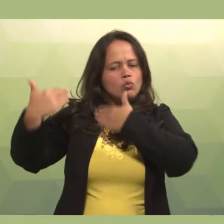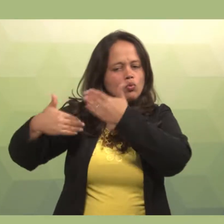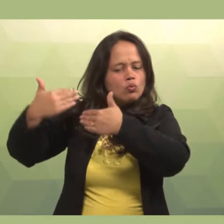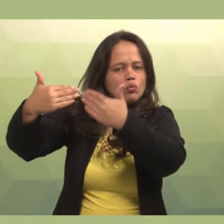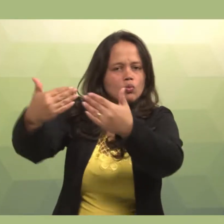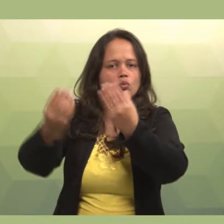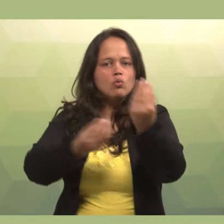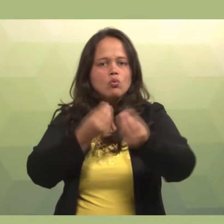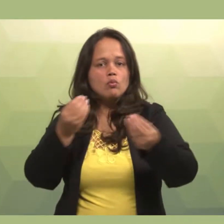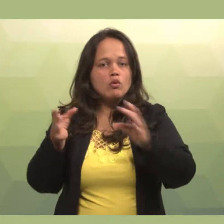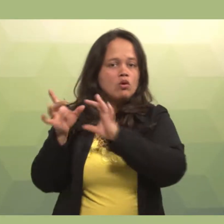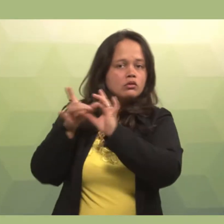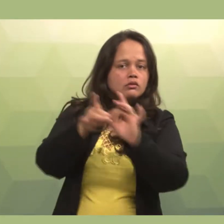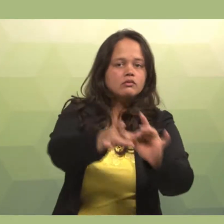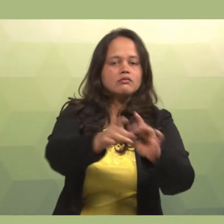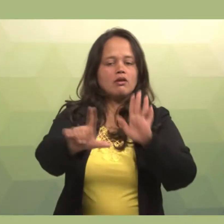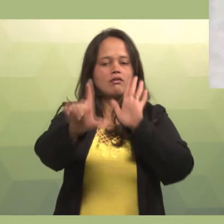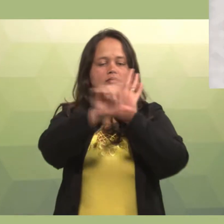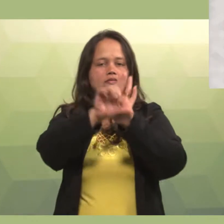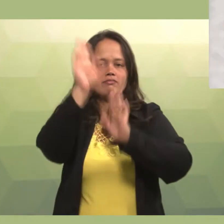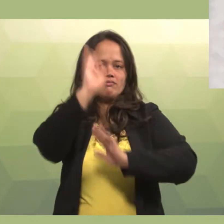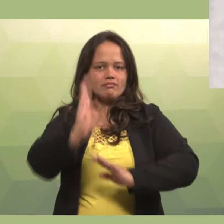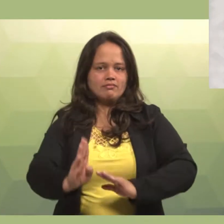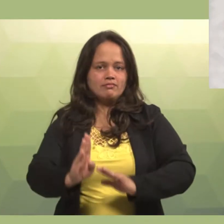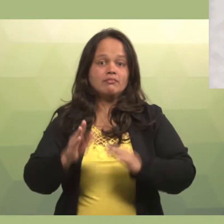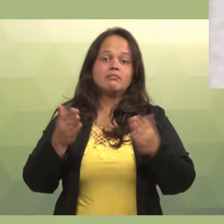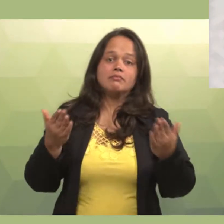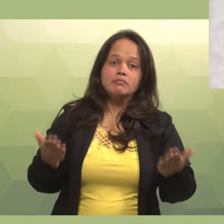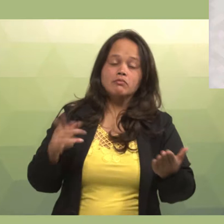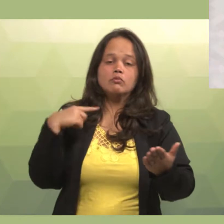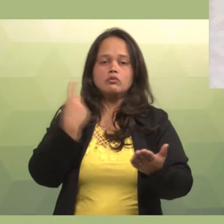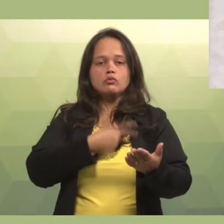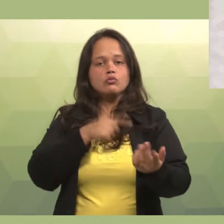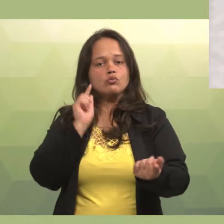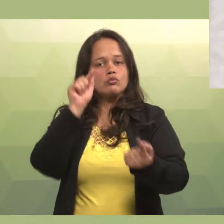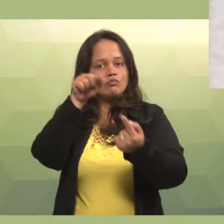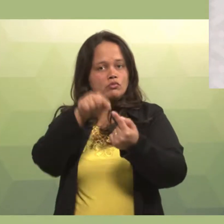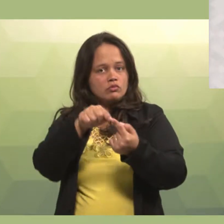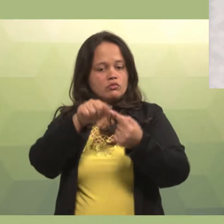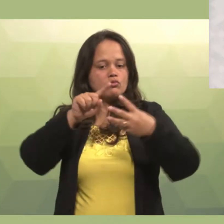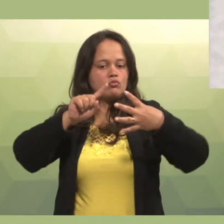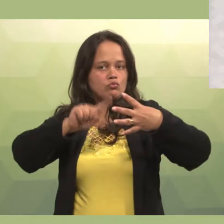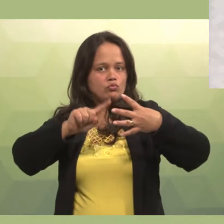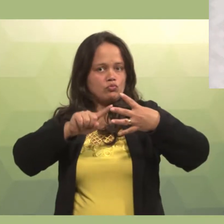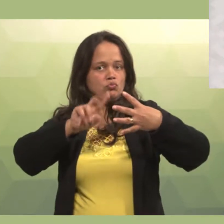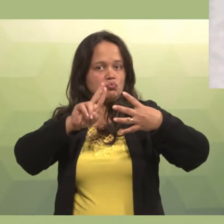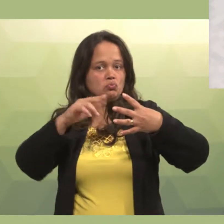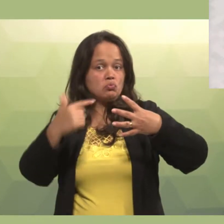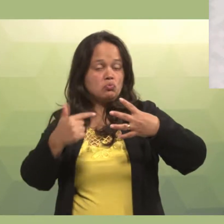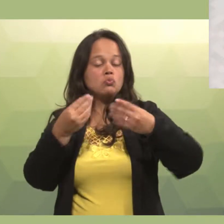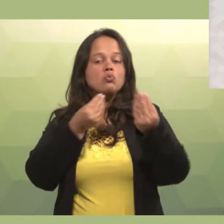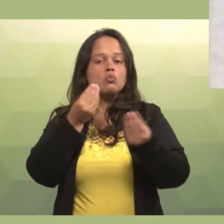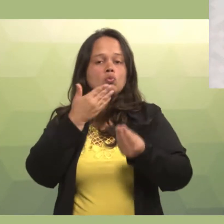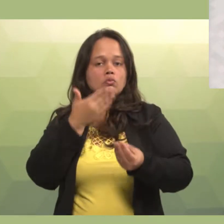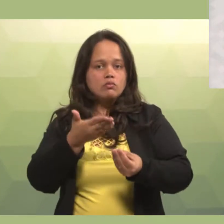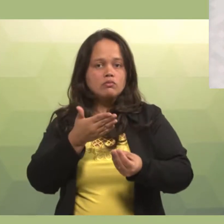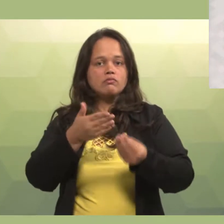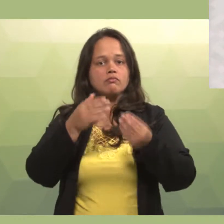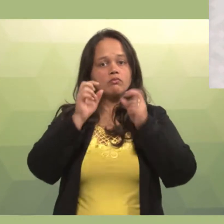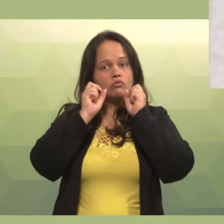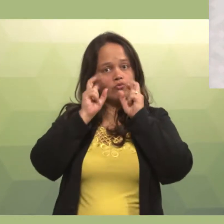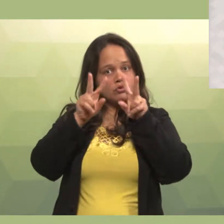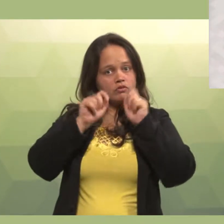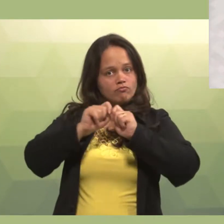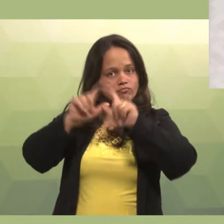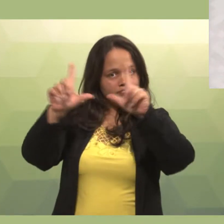da legalidade brasileira. Assim, nossos objetivos nessa unidade são, vejam aí